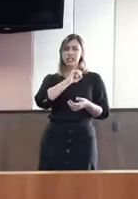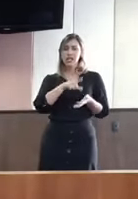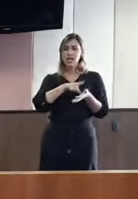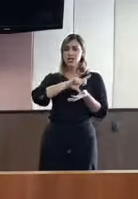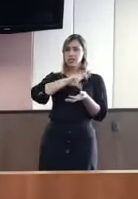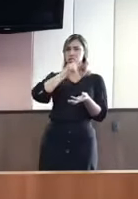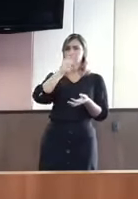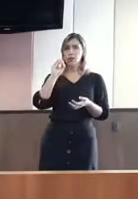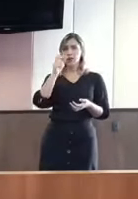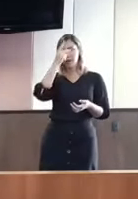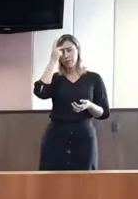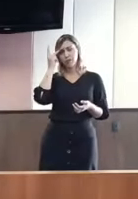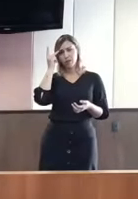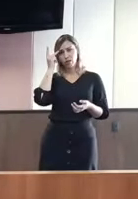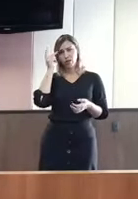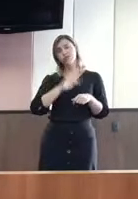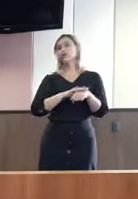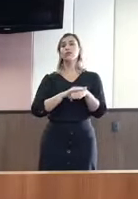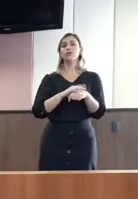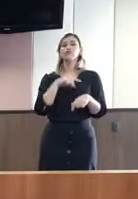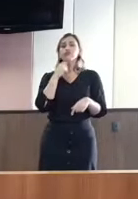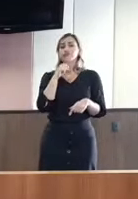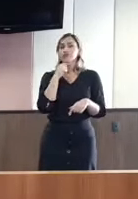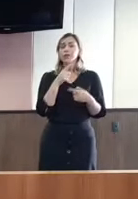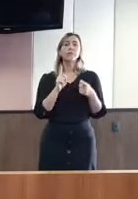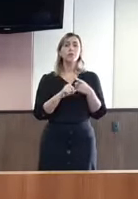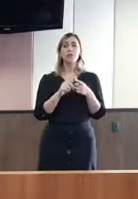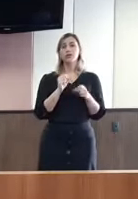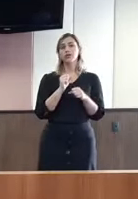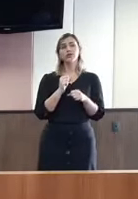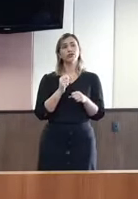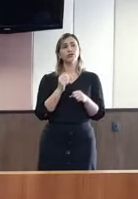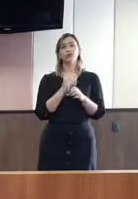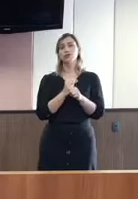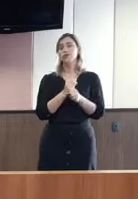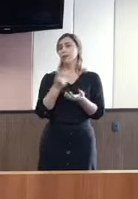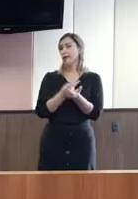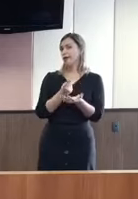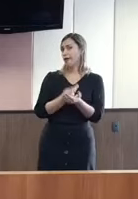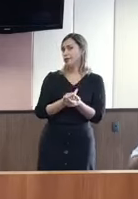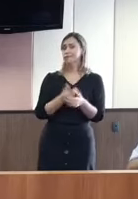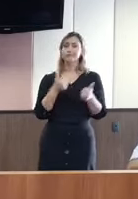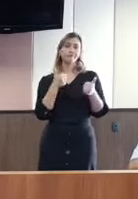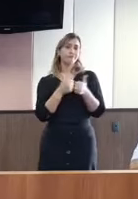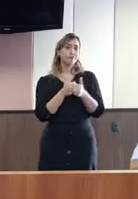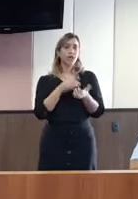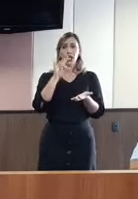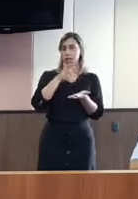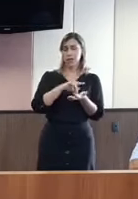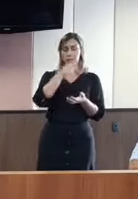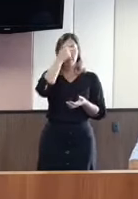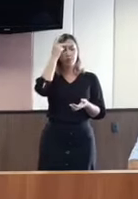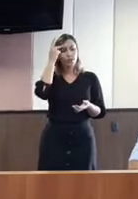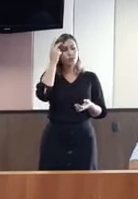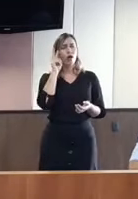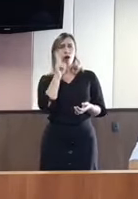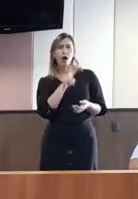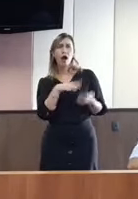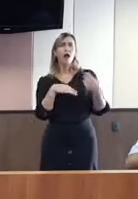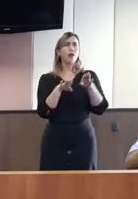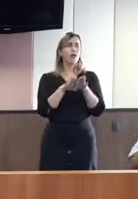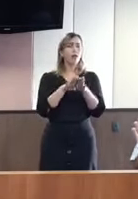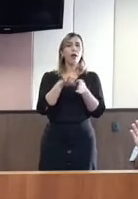não quer fazer isso para vocês. A gente quer tentar colocar sempre o número exato, perto da realidade, onde qualquer um pode olhar isso aqui, confirmar e